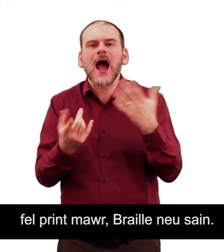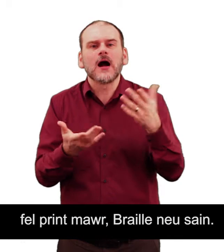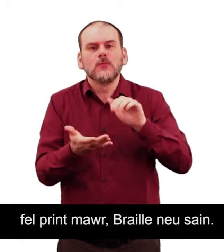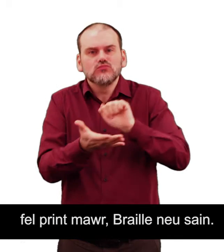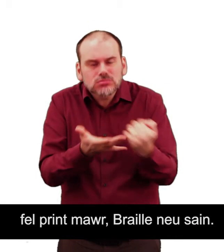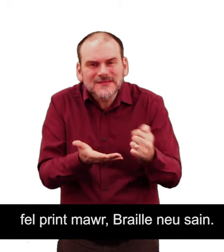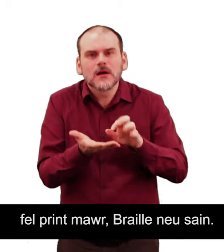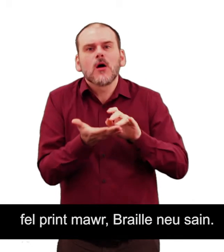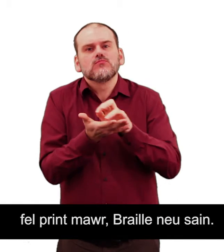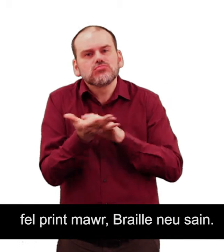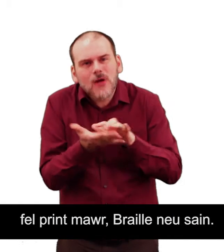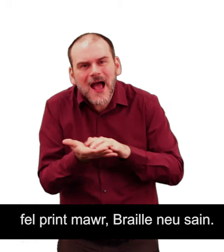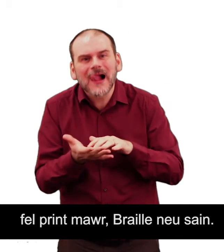neu sain.